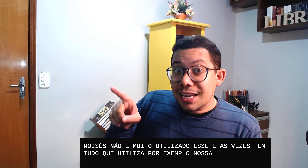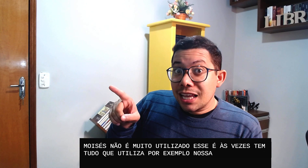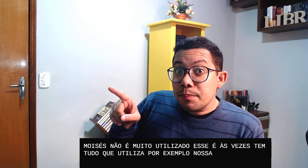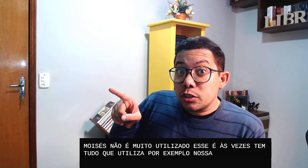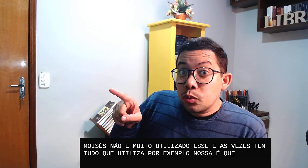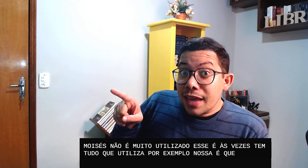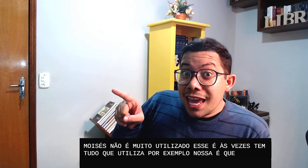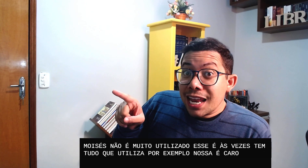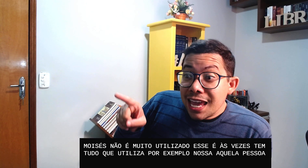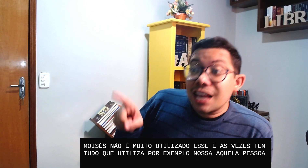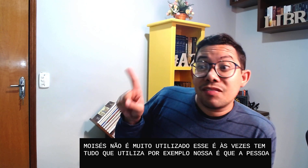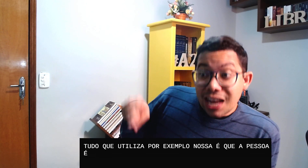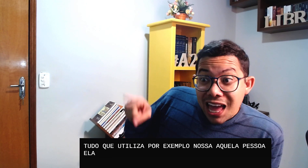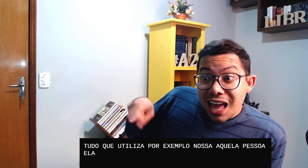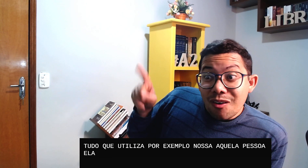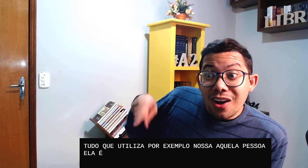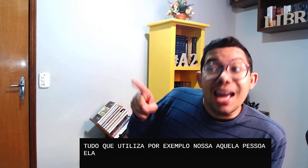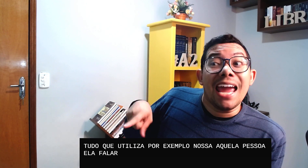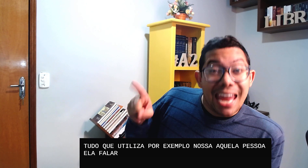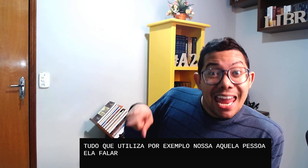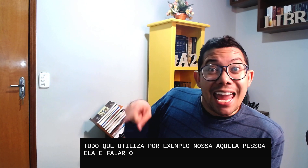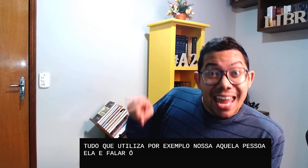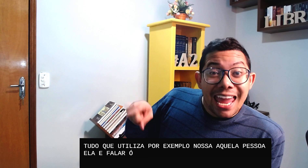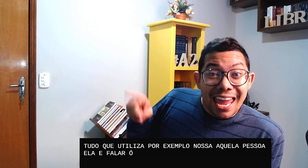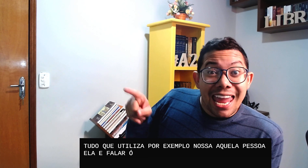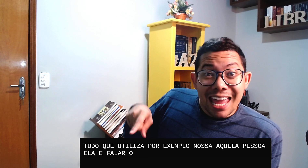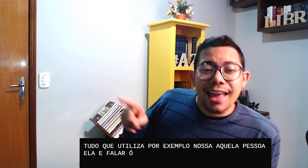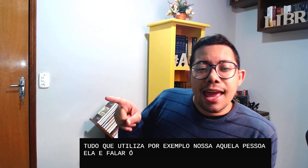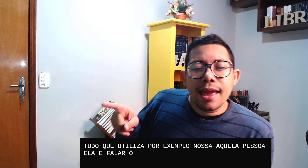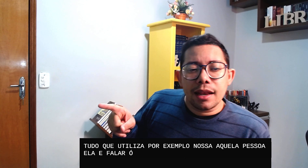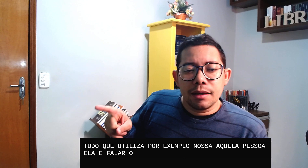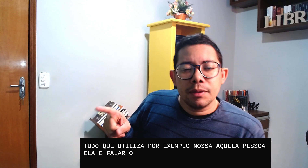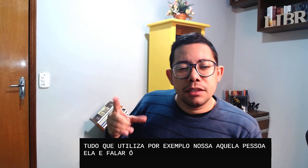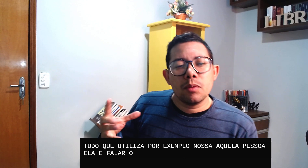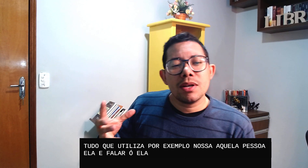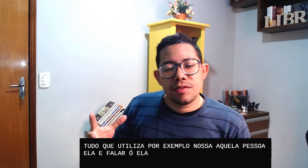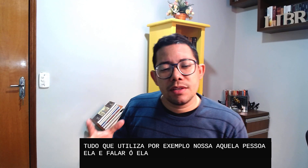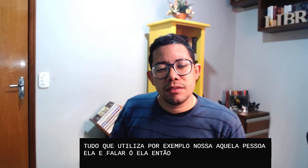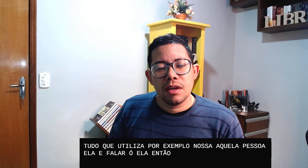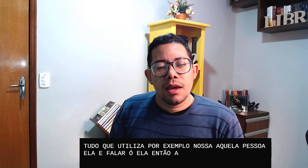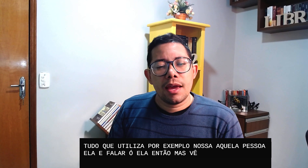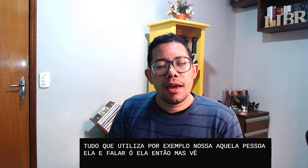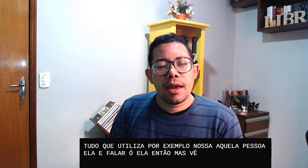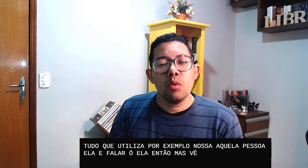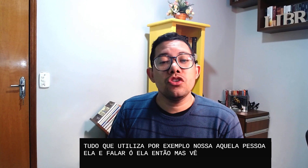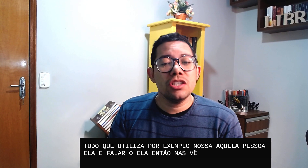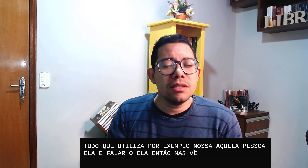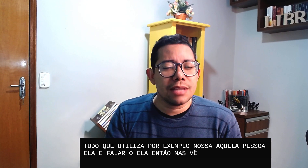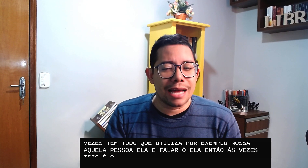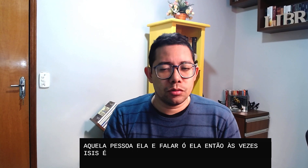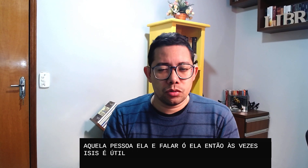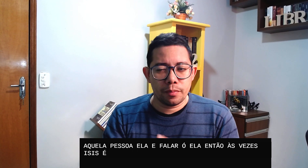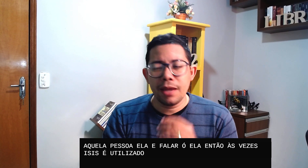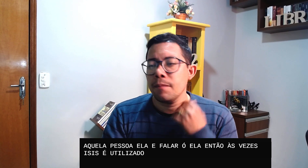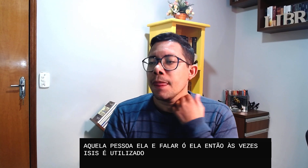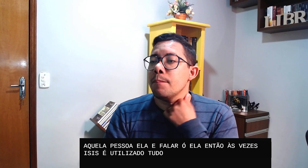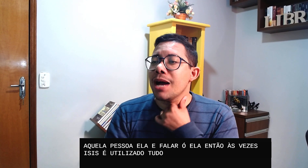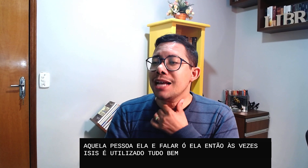aquela pessoa é ela, e fala, ah, ó, é ela. Então, às vezes, é utilizado, tudo bem? Mas,